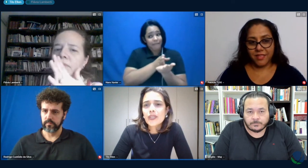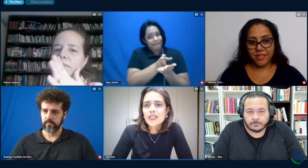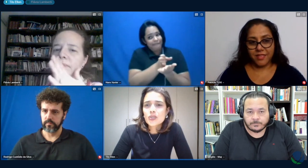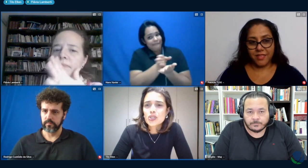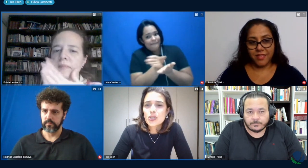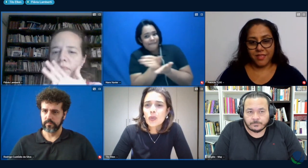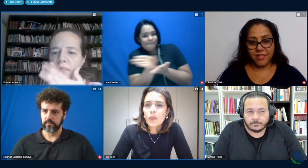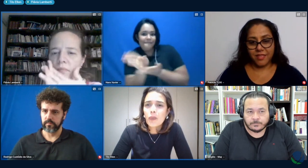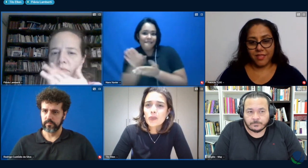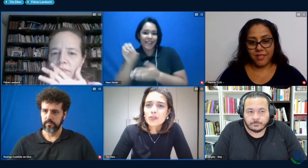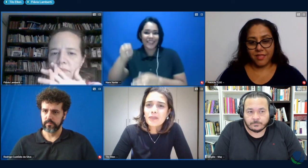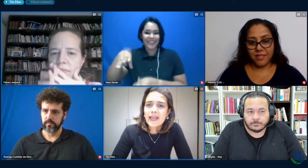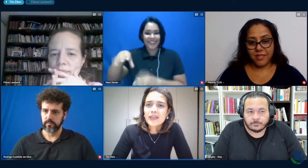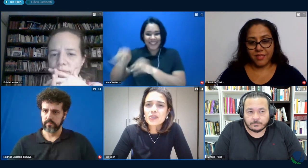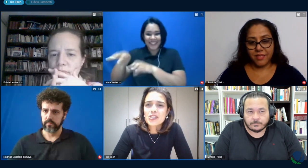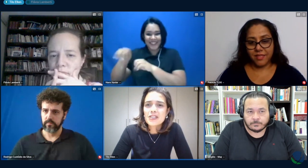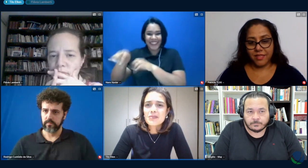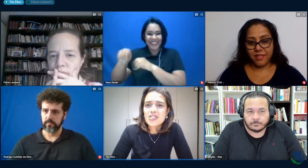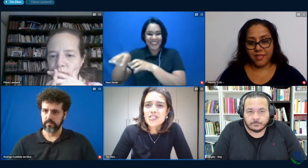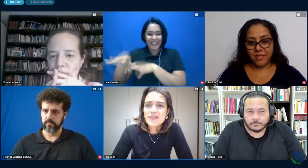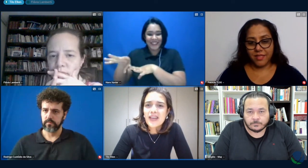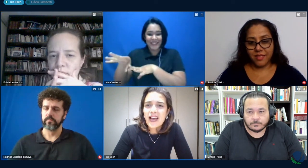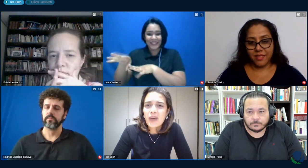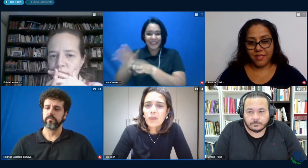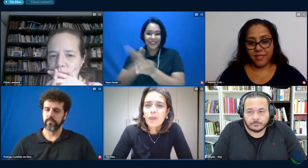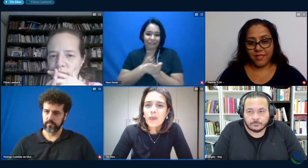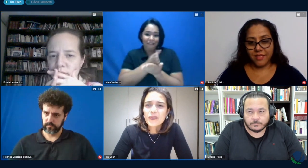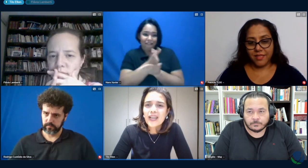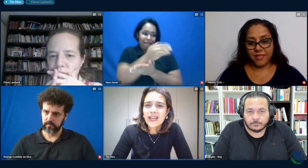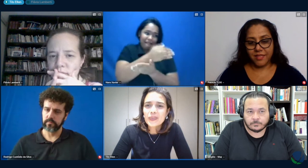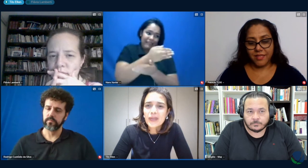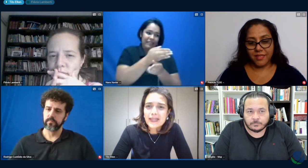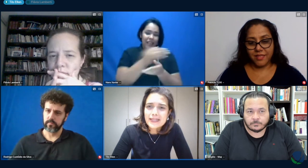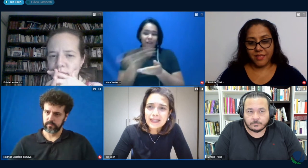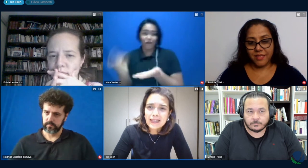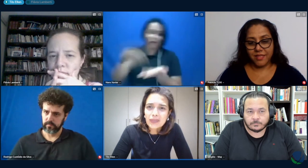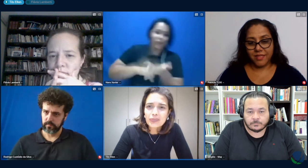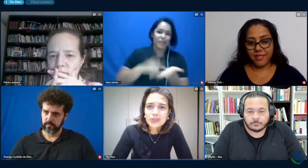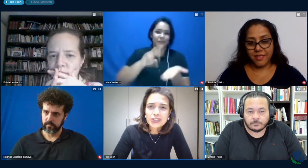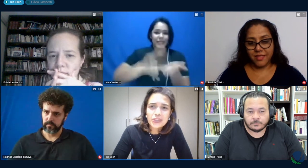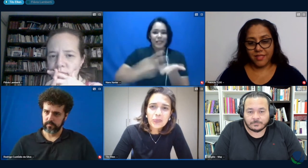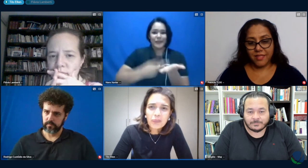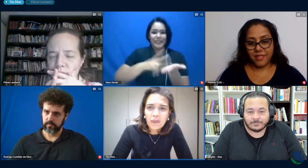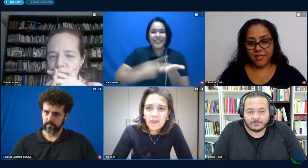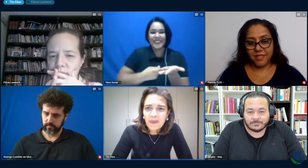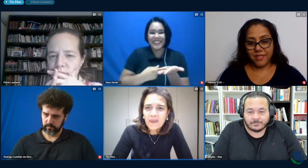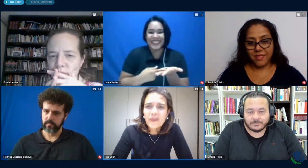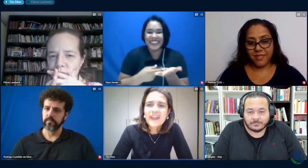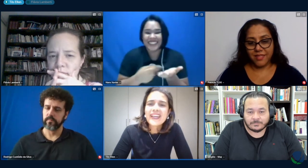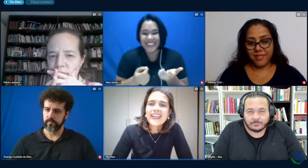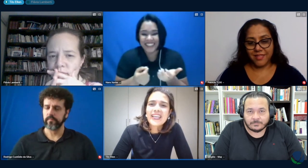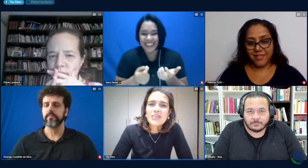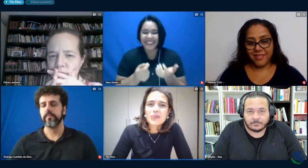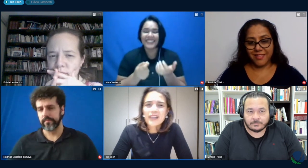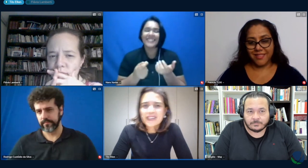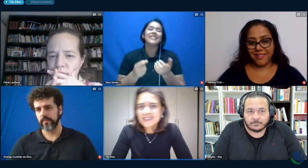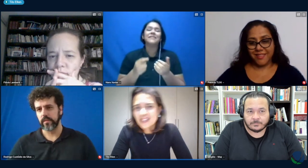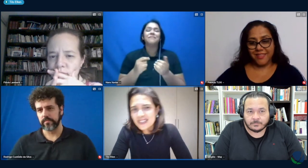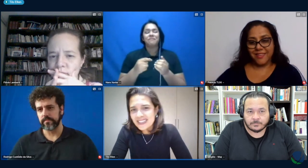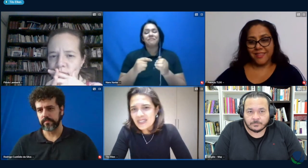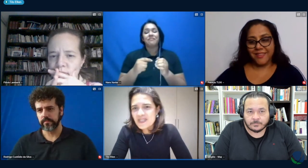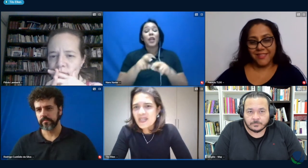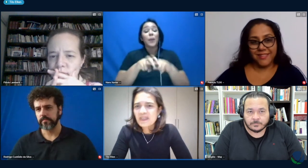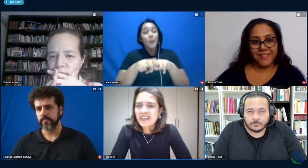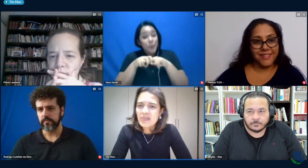no início eu tinha um pouco de medo de me desviar um pouco da educação, fugir um pouco, ir para o lado só